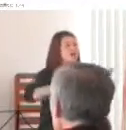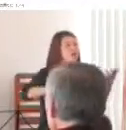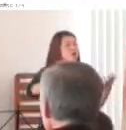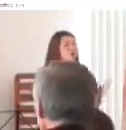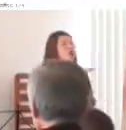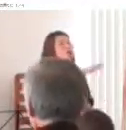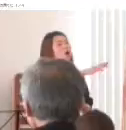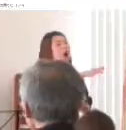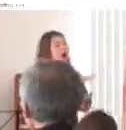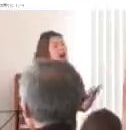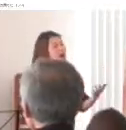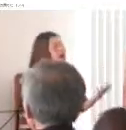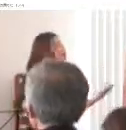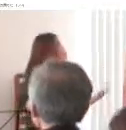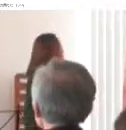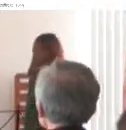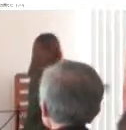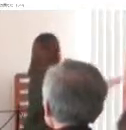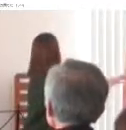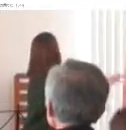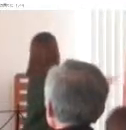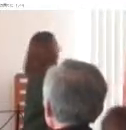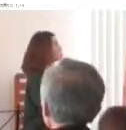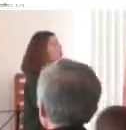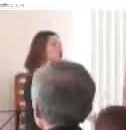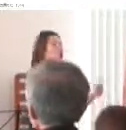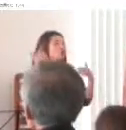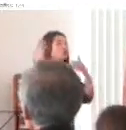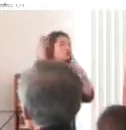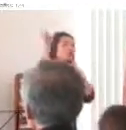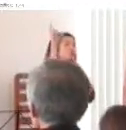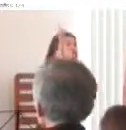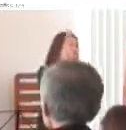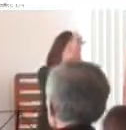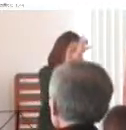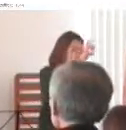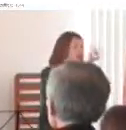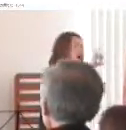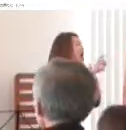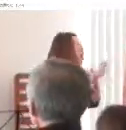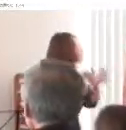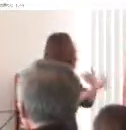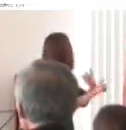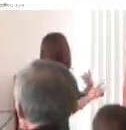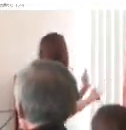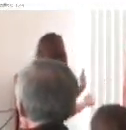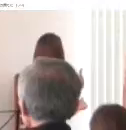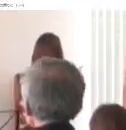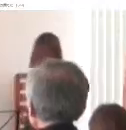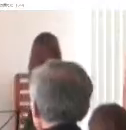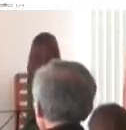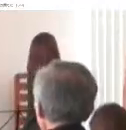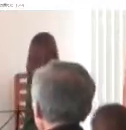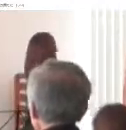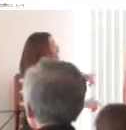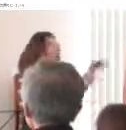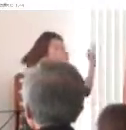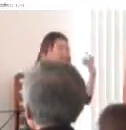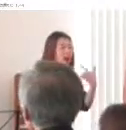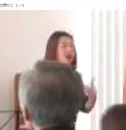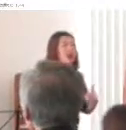荒野の果てに夕日は落ちて、